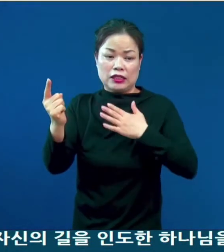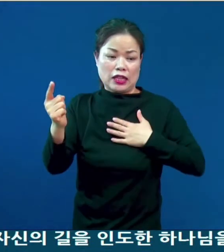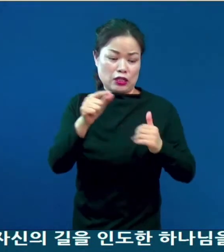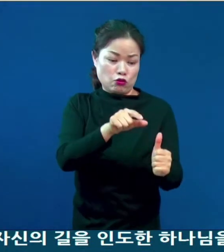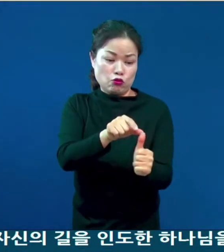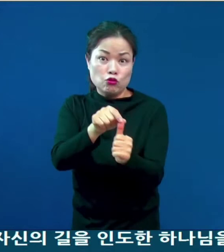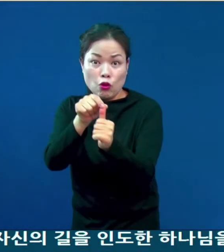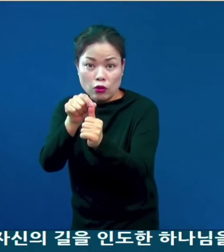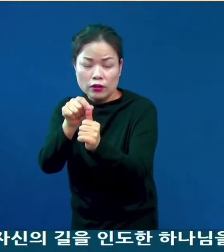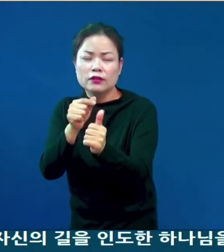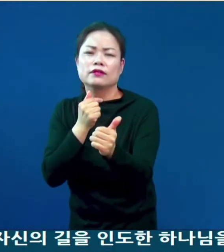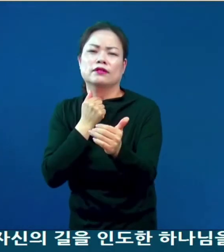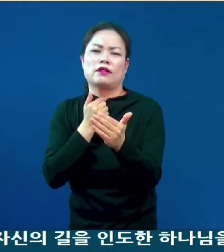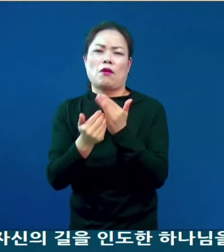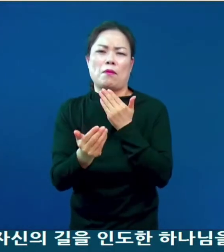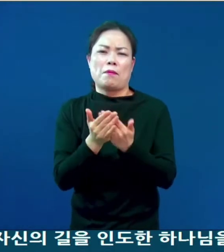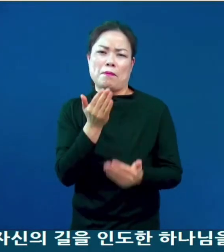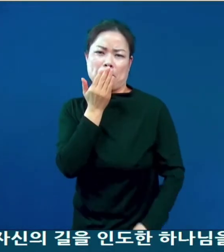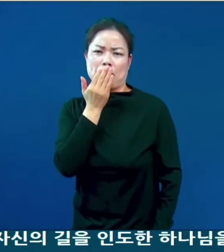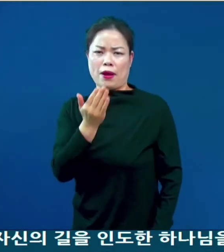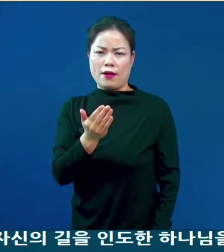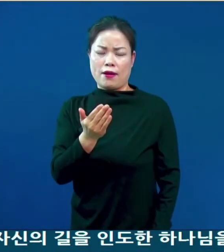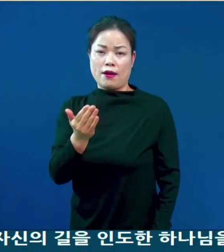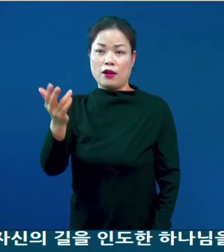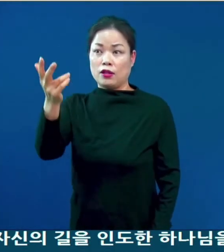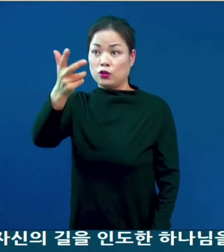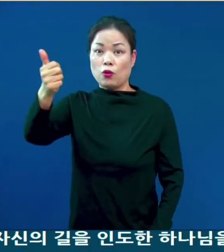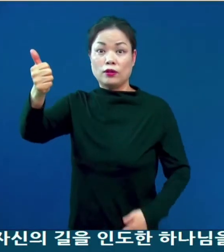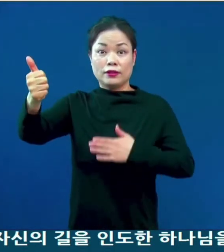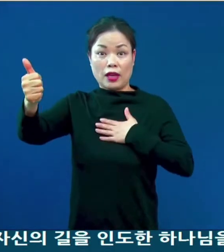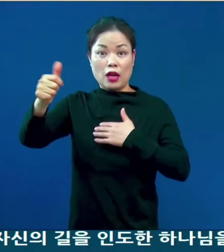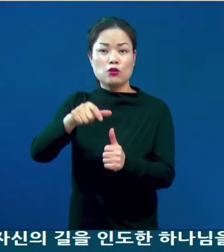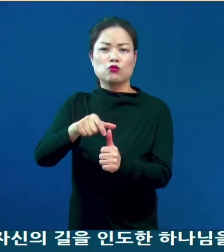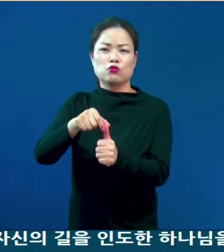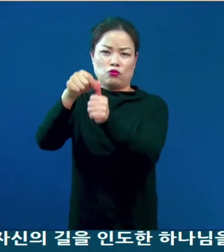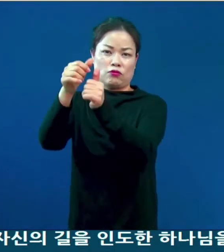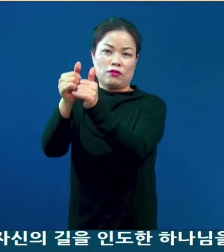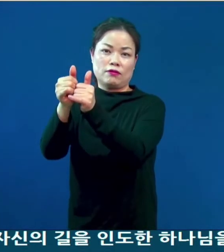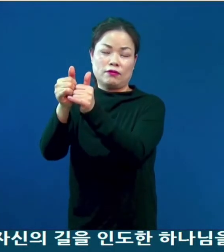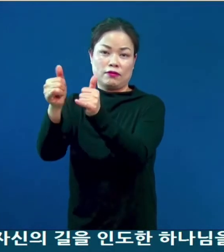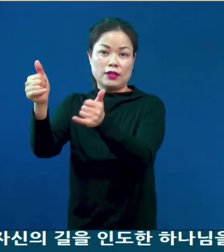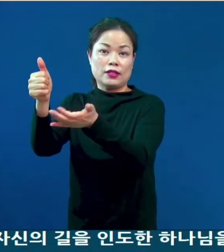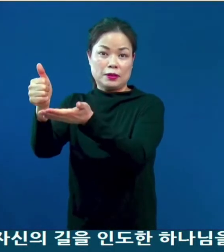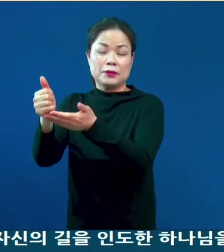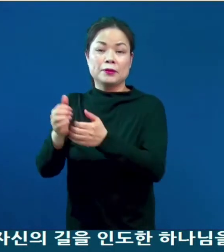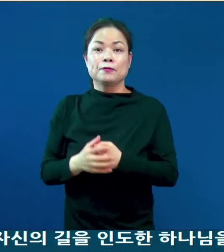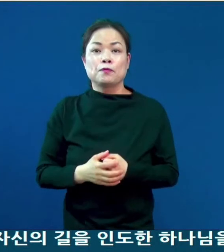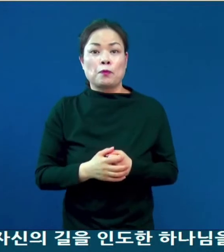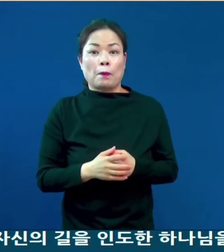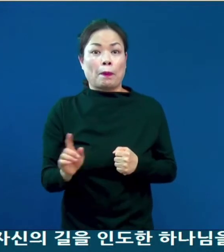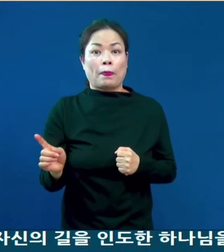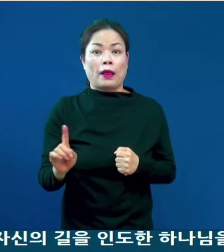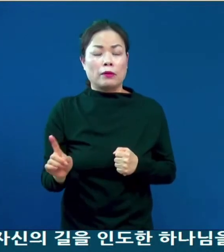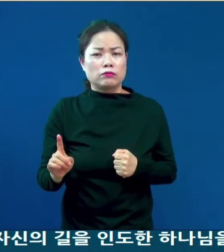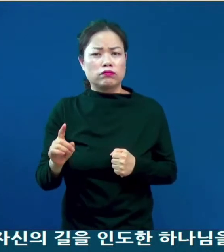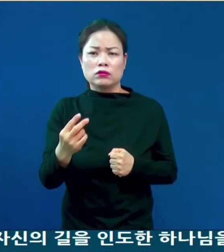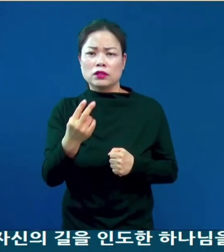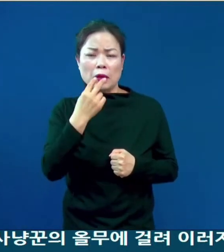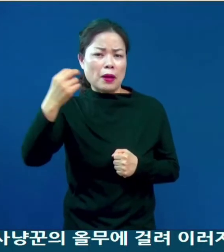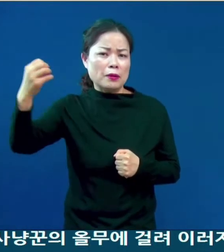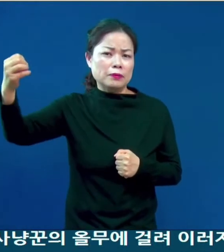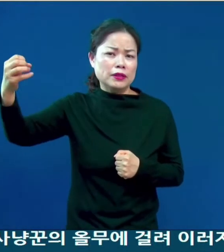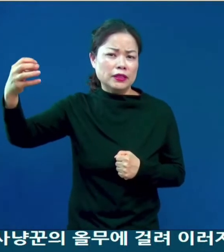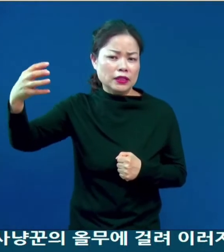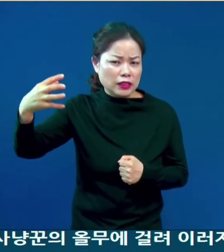주셨던 그 경험이 있었기 때문에 여호와는 나의 구원이라고 고백하는 것입니다. 아무런 생명의 빛이